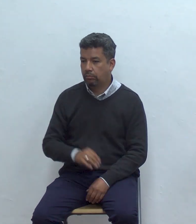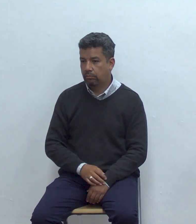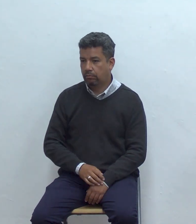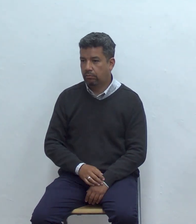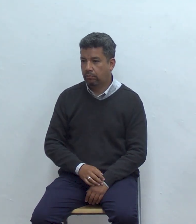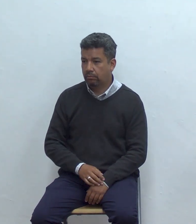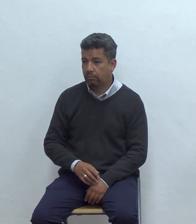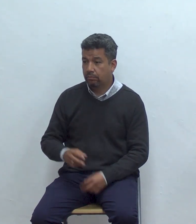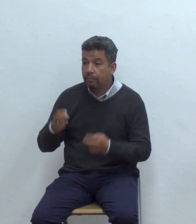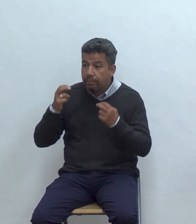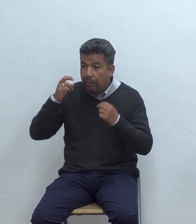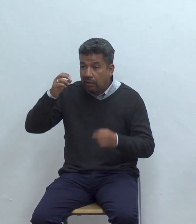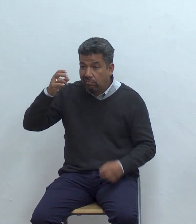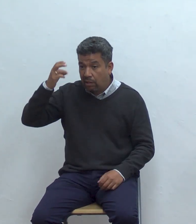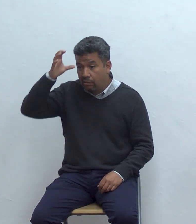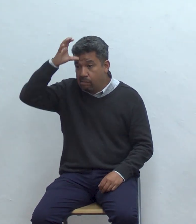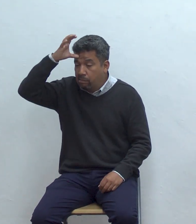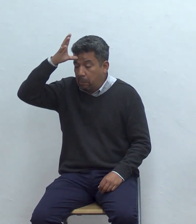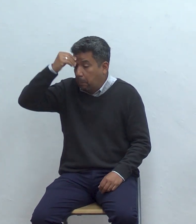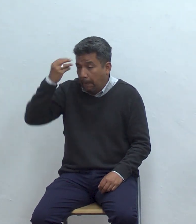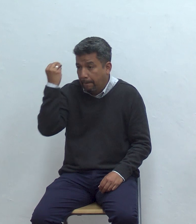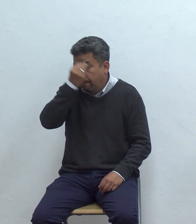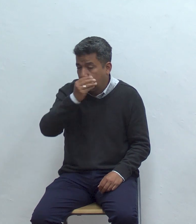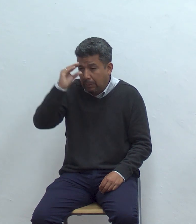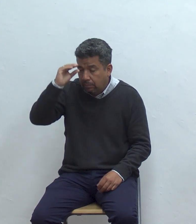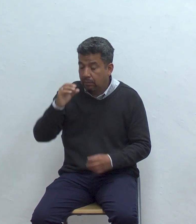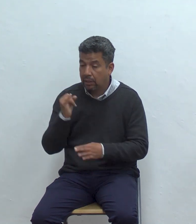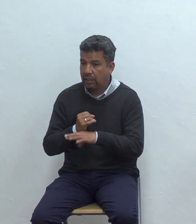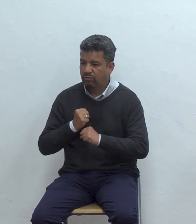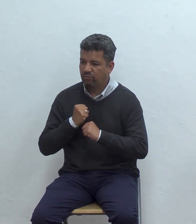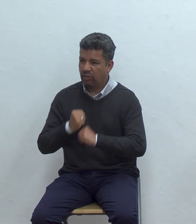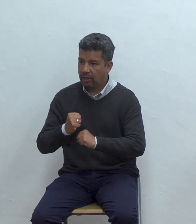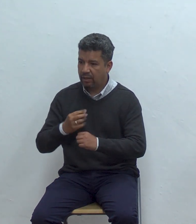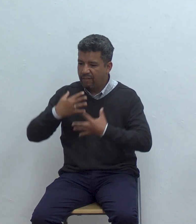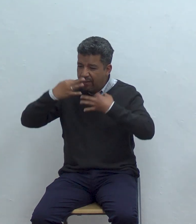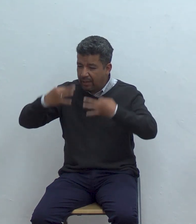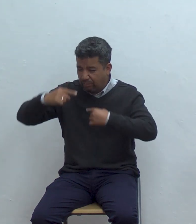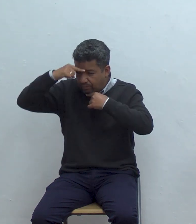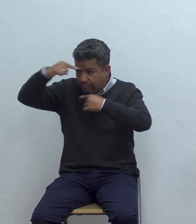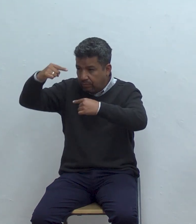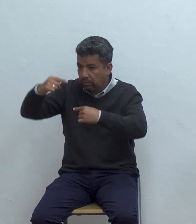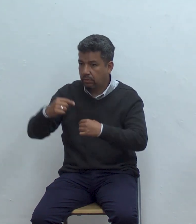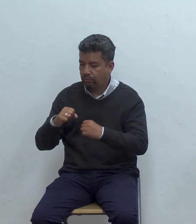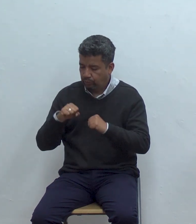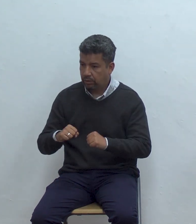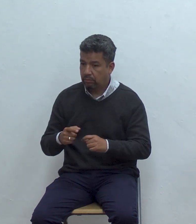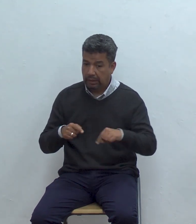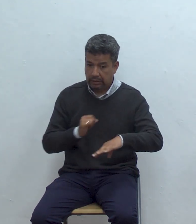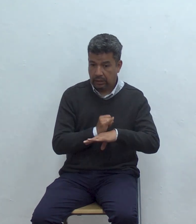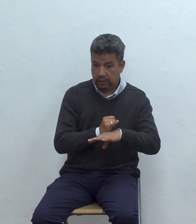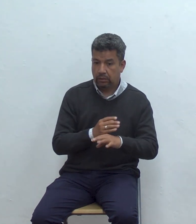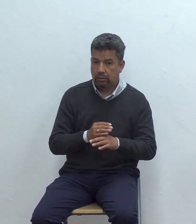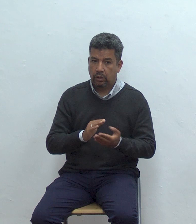sin intelectualidad se está levantando una iglesia más fuerte y más verdadera que inclusive esta